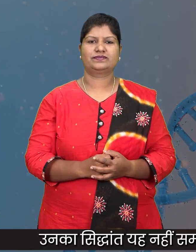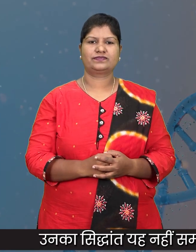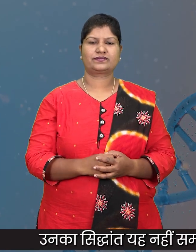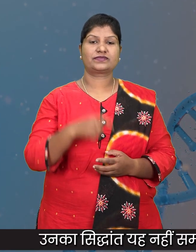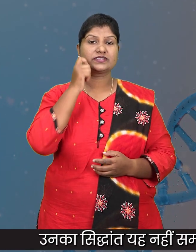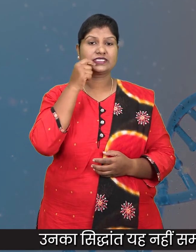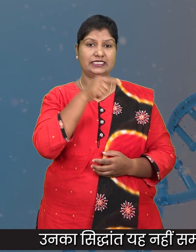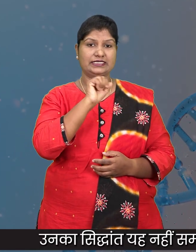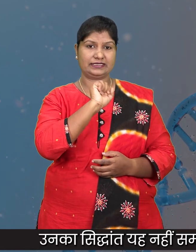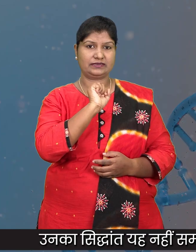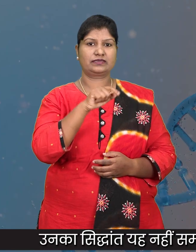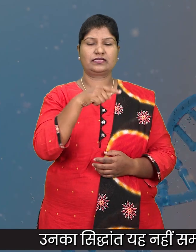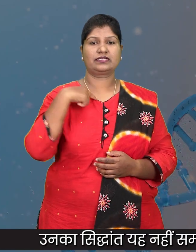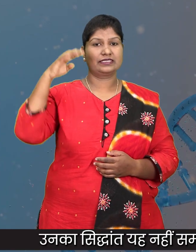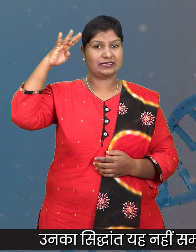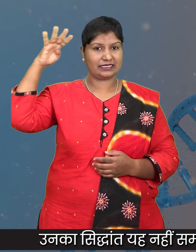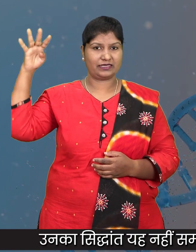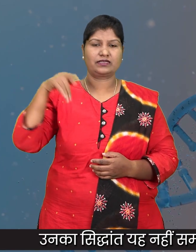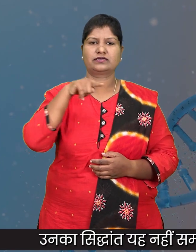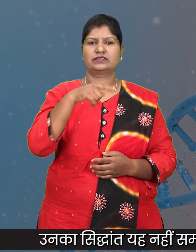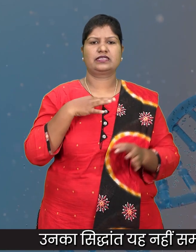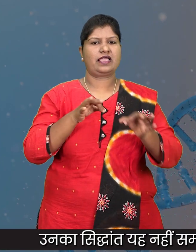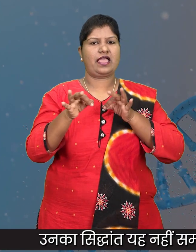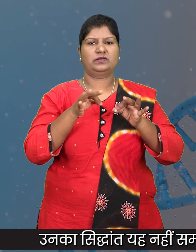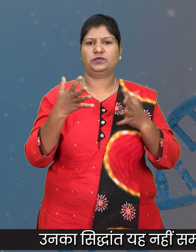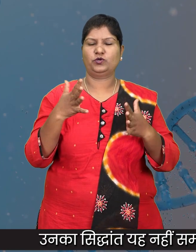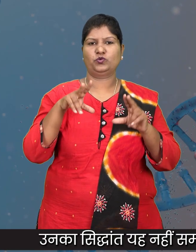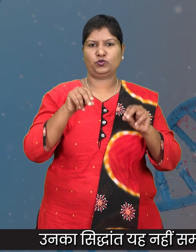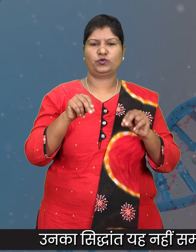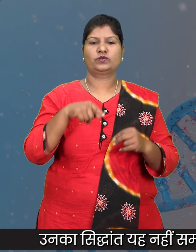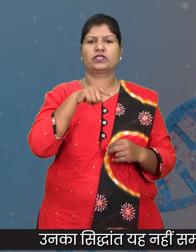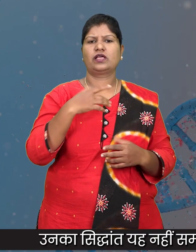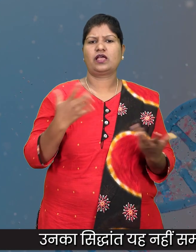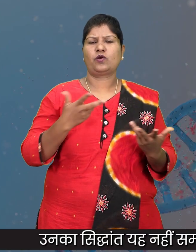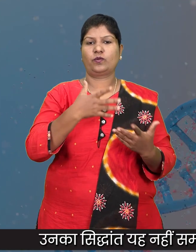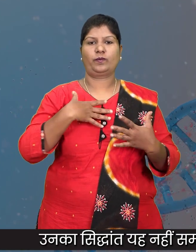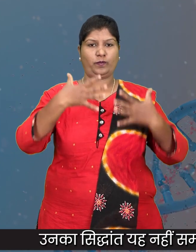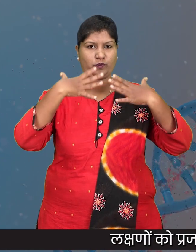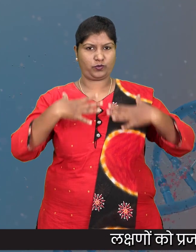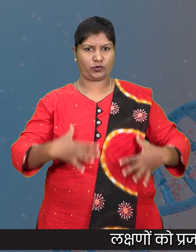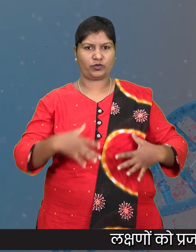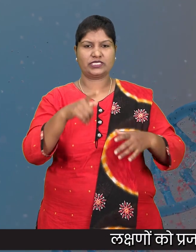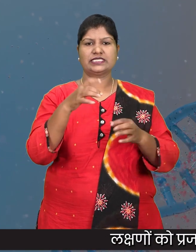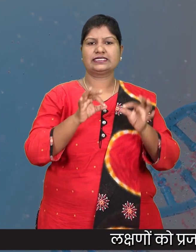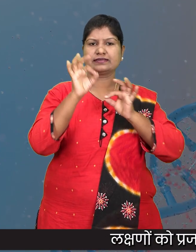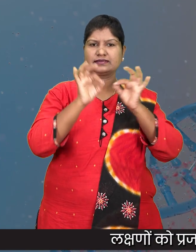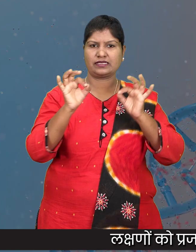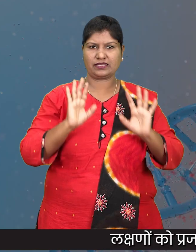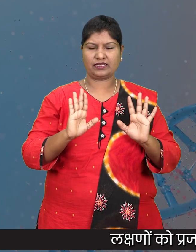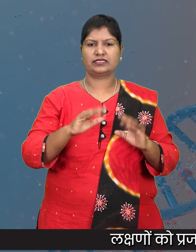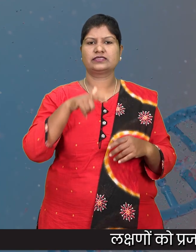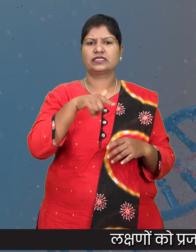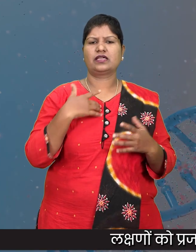उनका सिद्धांत यह नहीं समझा सकता है कि शरीर की कोशिकाएं कैसे अर्जित लक्षणों को